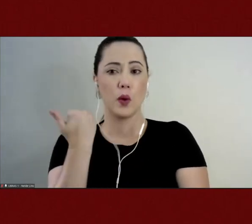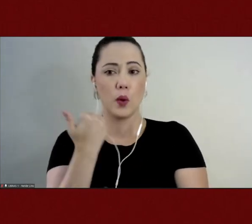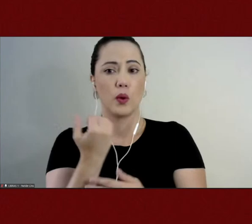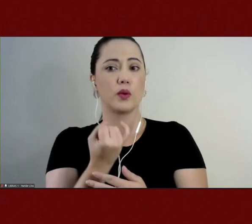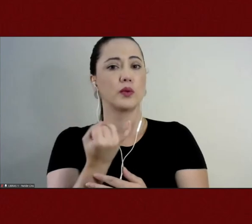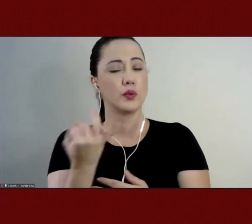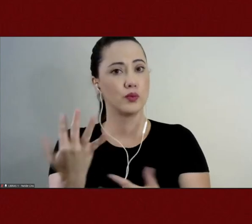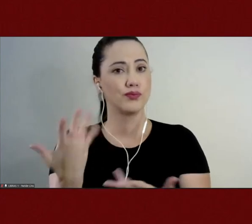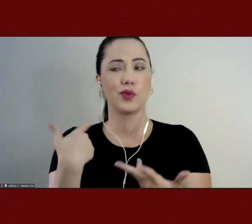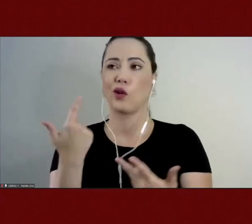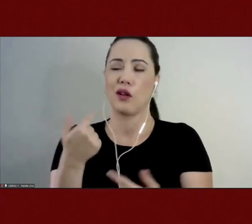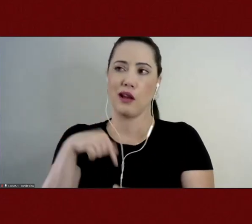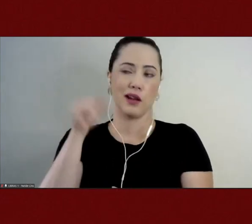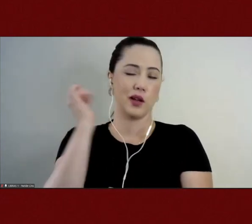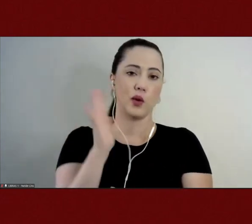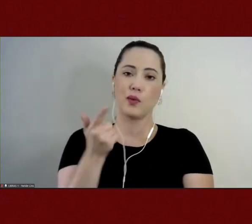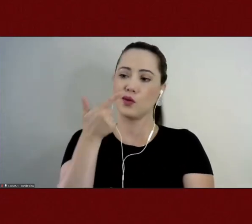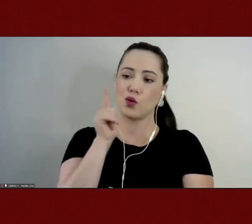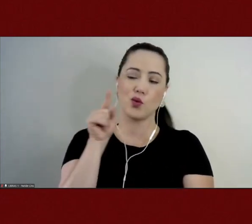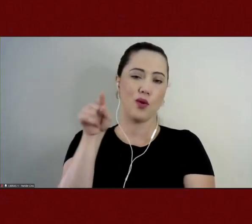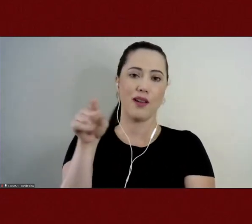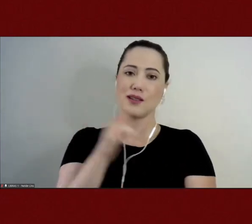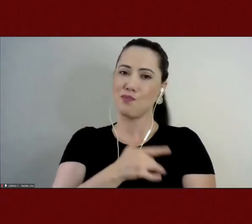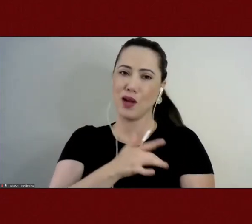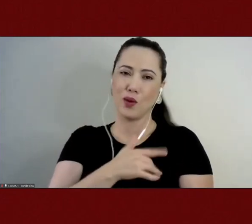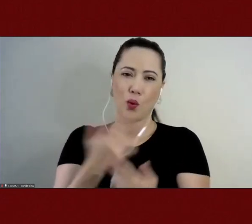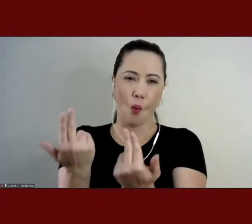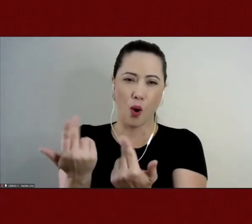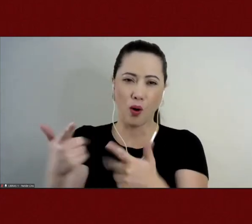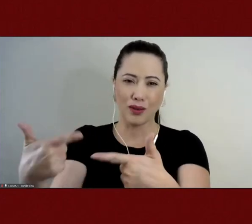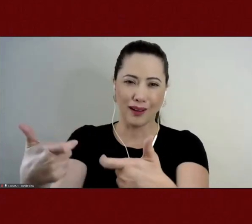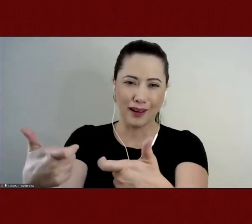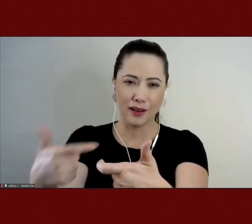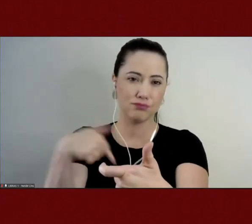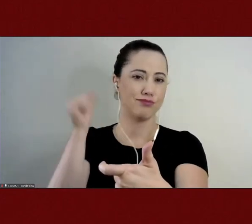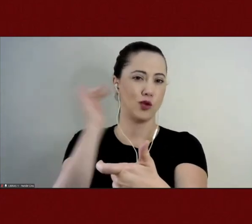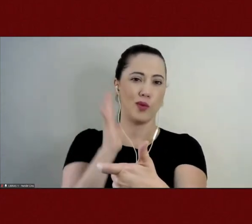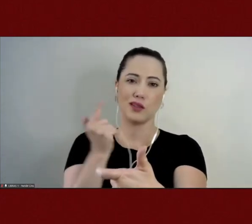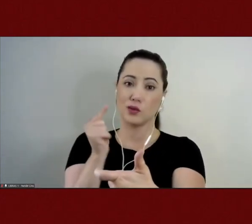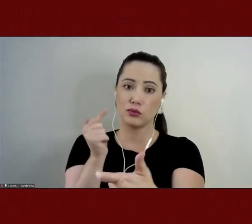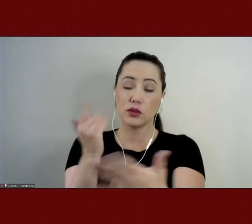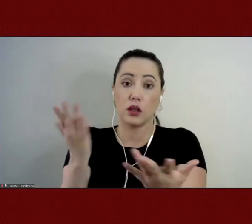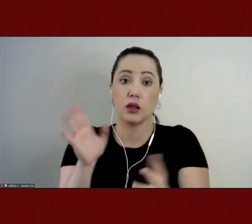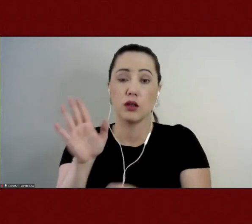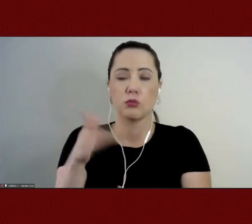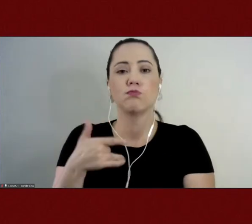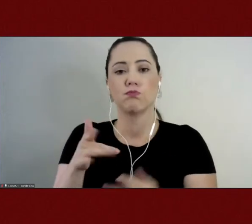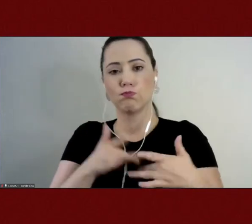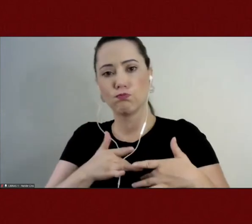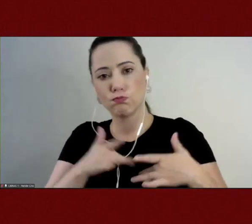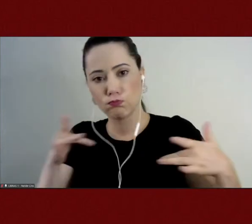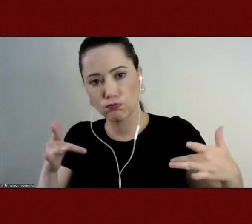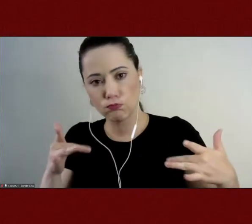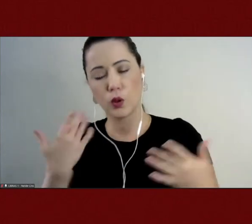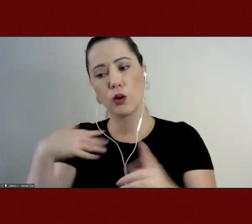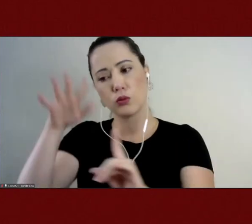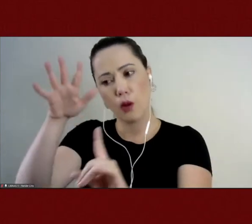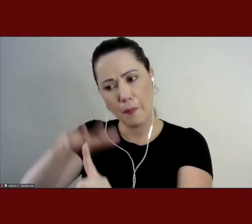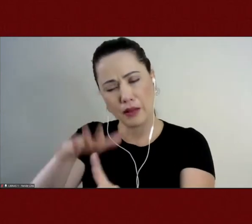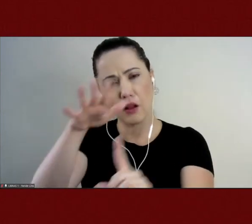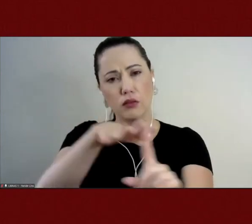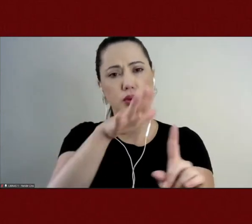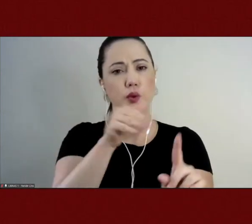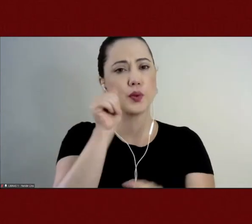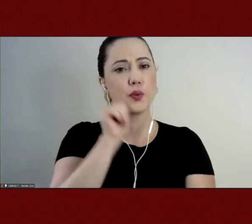né? Conhecemos em outros formatos, mas nesse formato a gente não conhece. Então, a nossa solidariedade, a nossa homenagem a essas